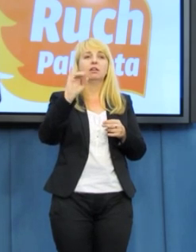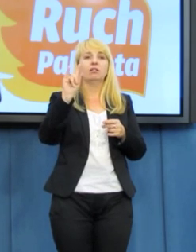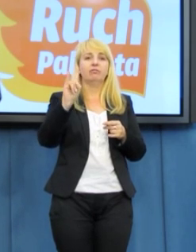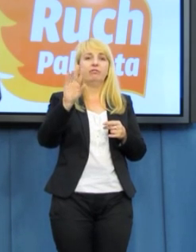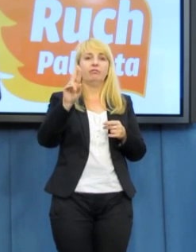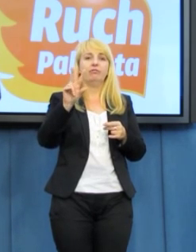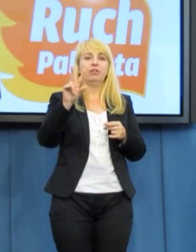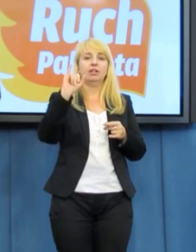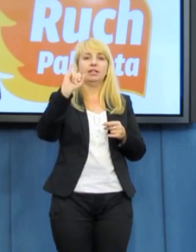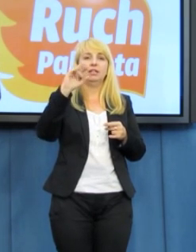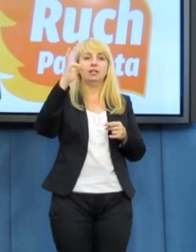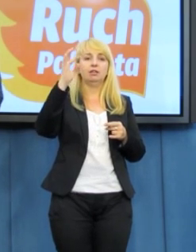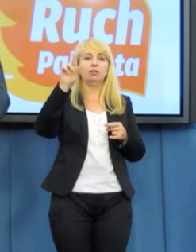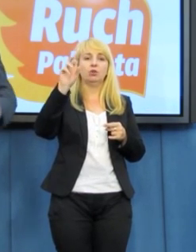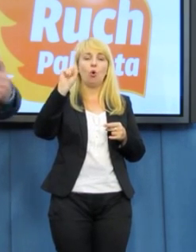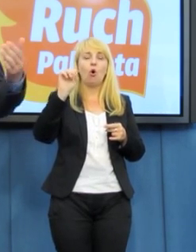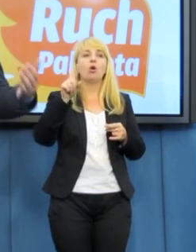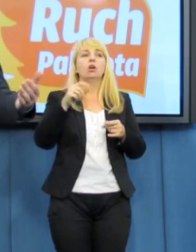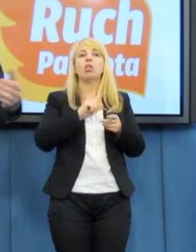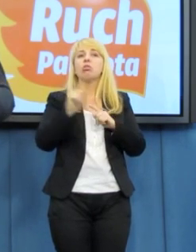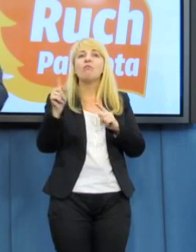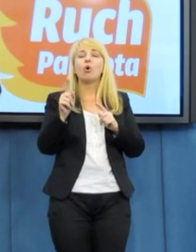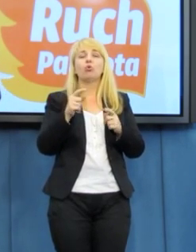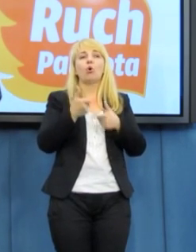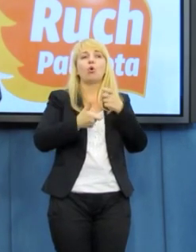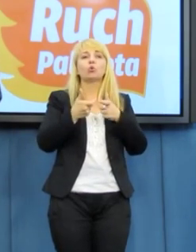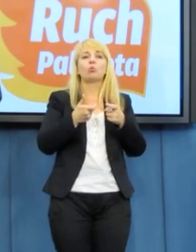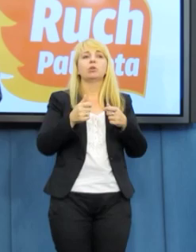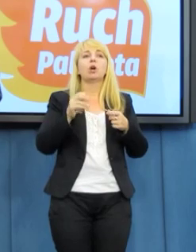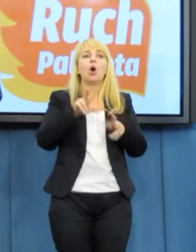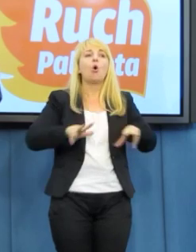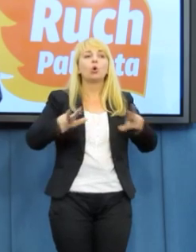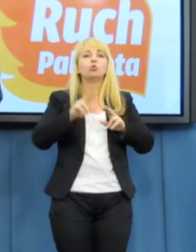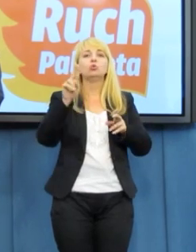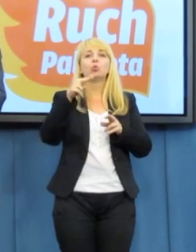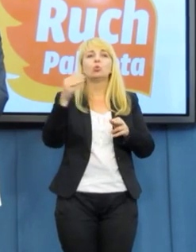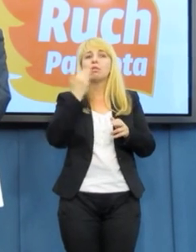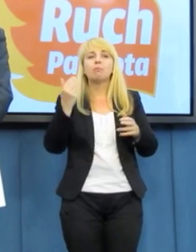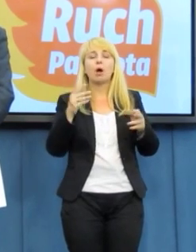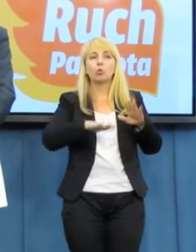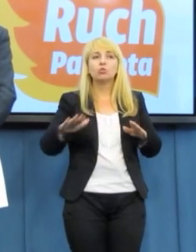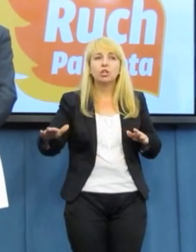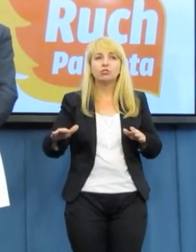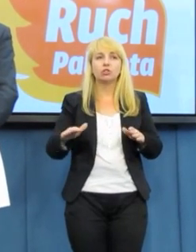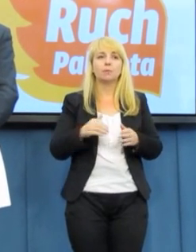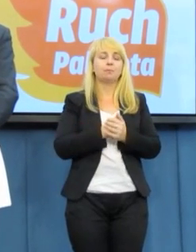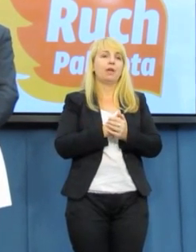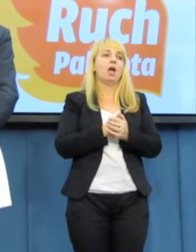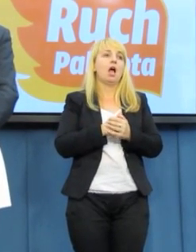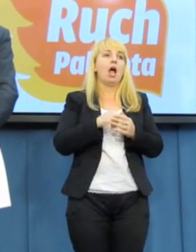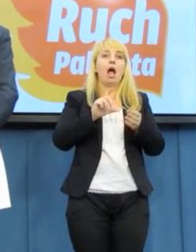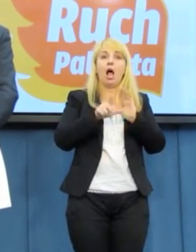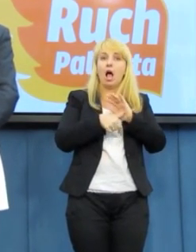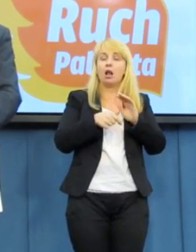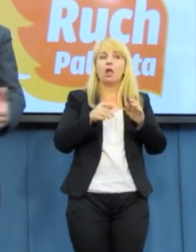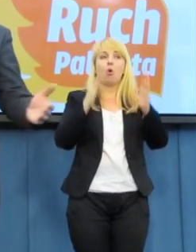wolności. Zatem z jednej strony chcemy mieć więcej dzieci, z drugiej strony kler i ich